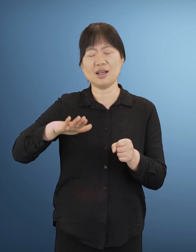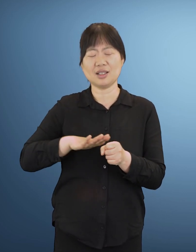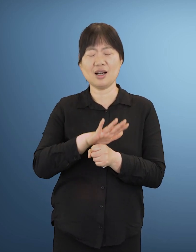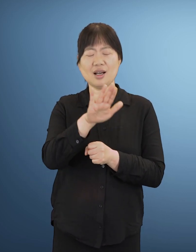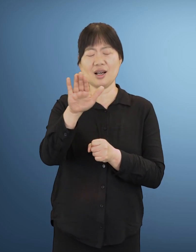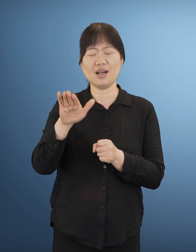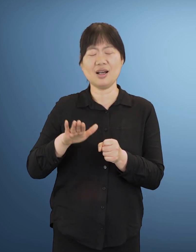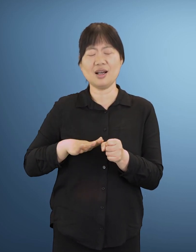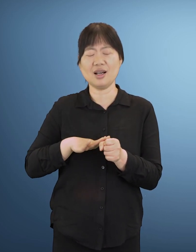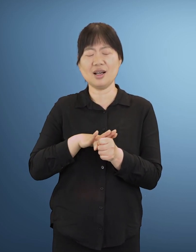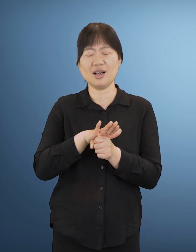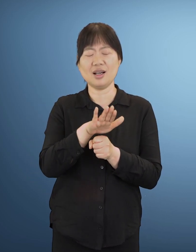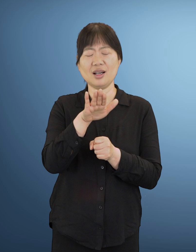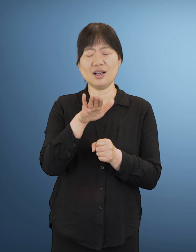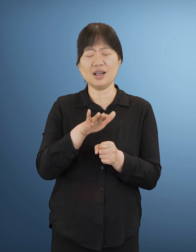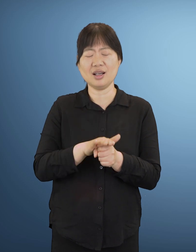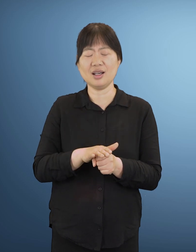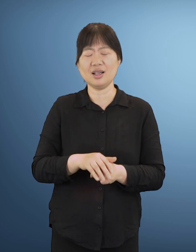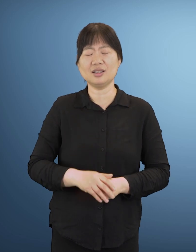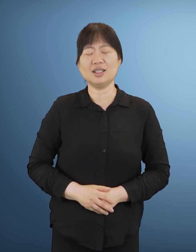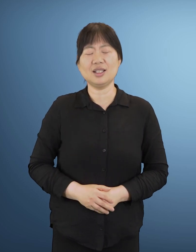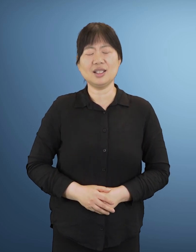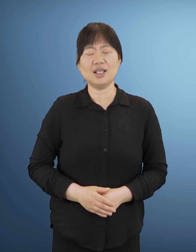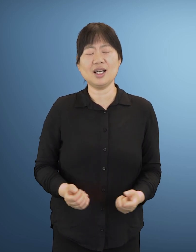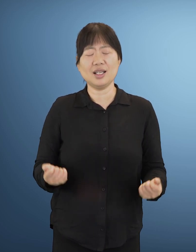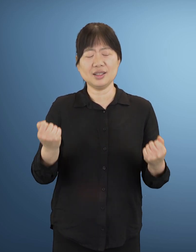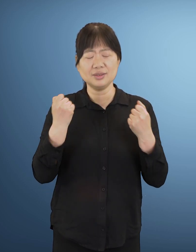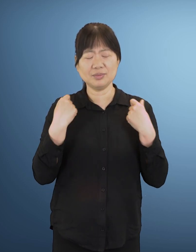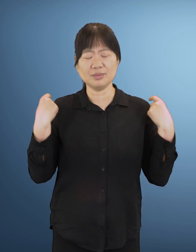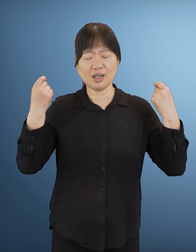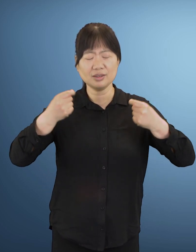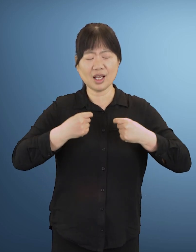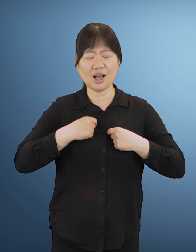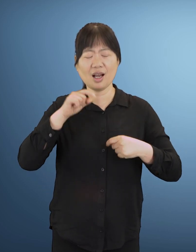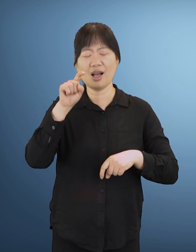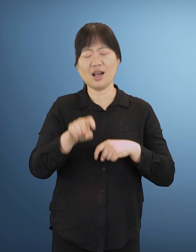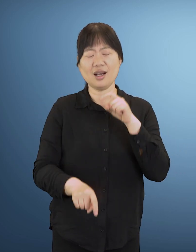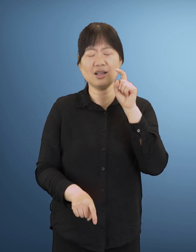완전하신 사랑 힘입어 나아갑니다. 힘입어